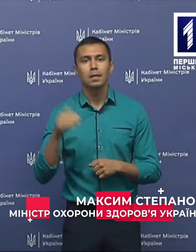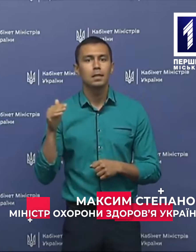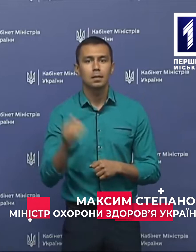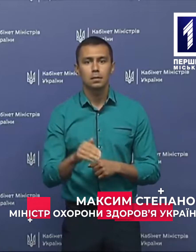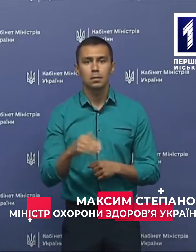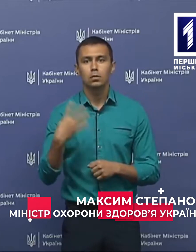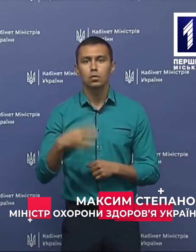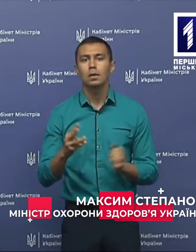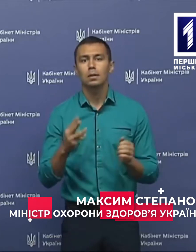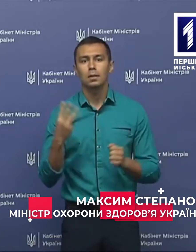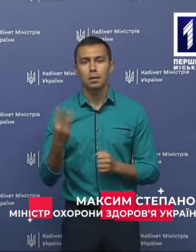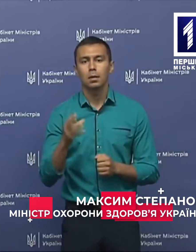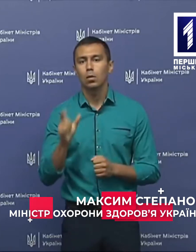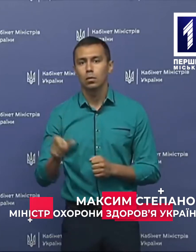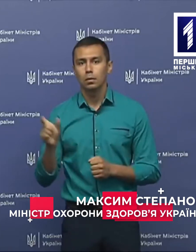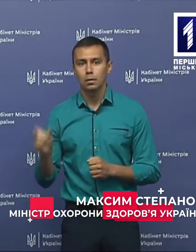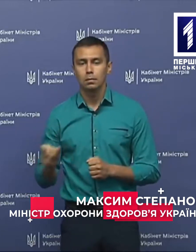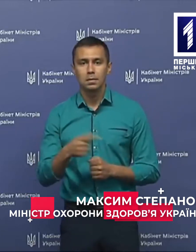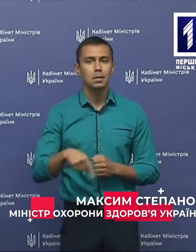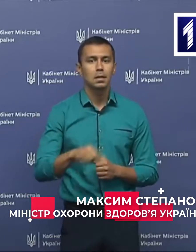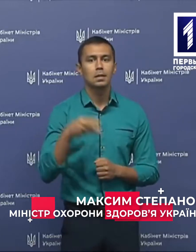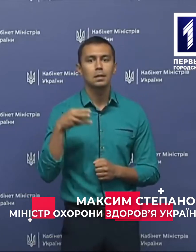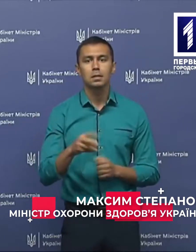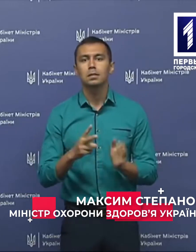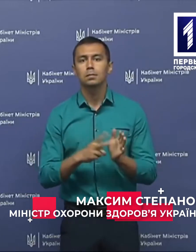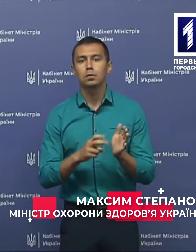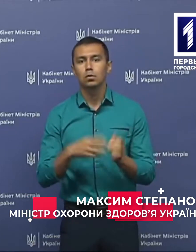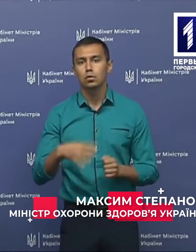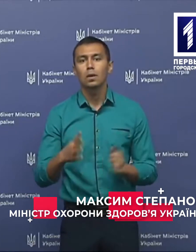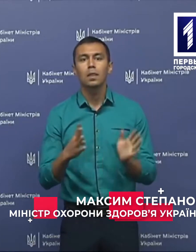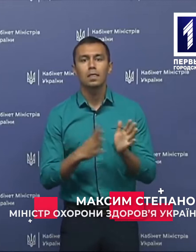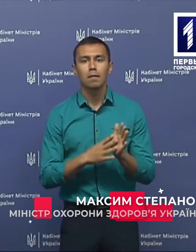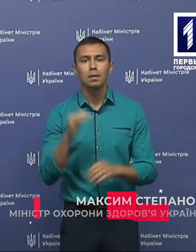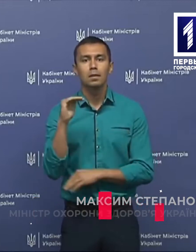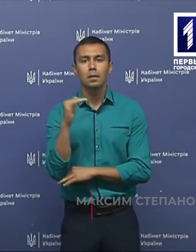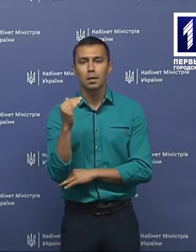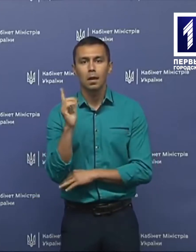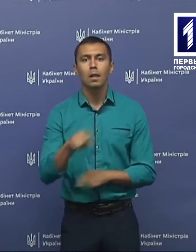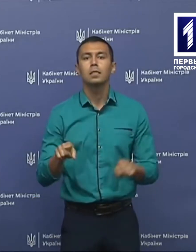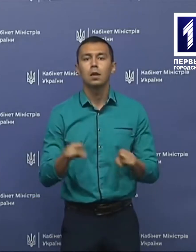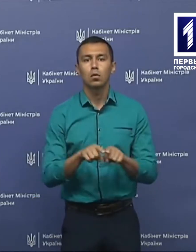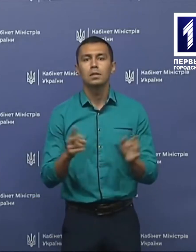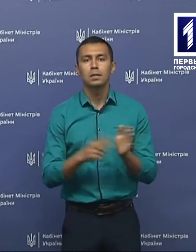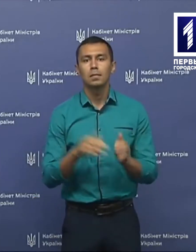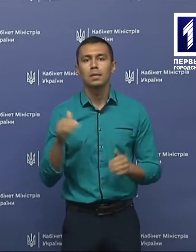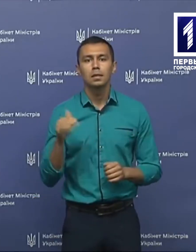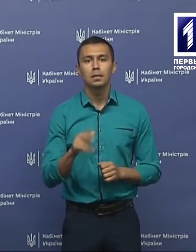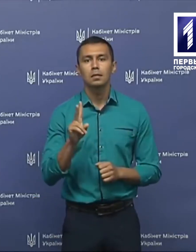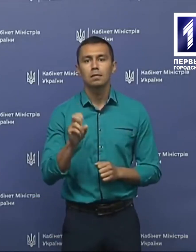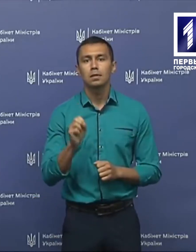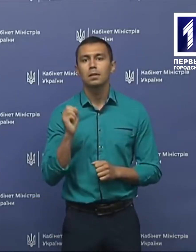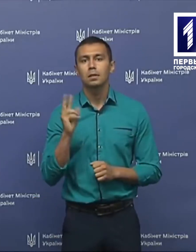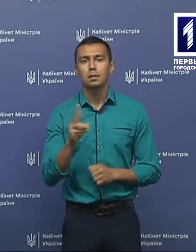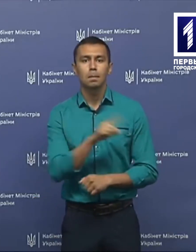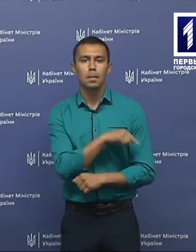тисячі 43 людини. З них 3749 дітей, а також